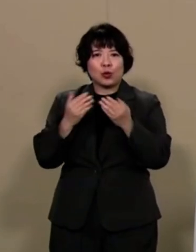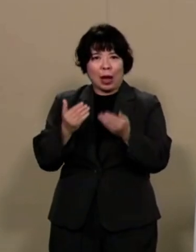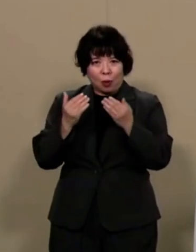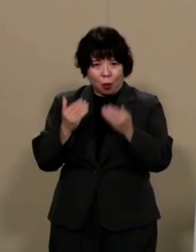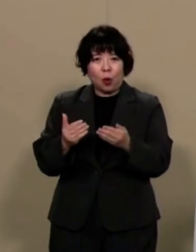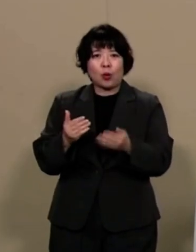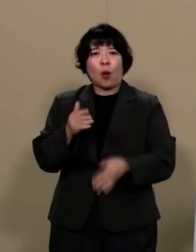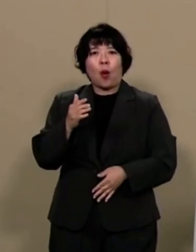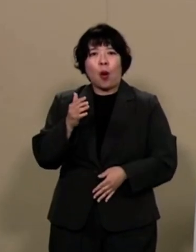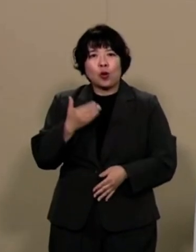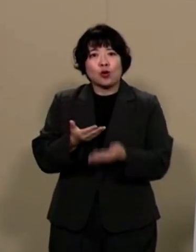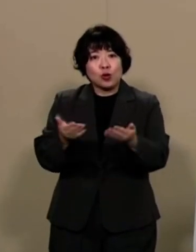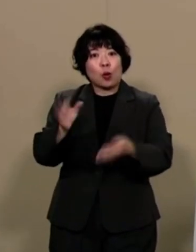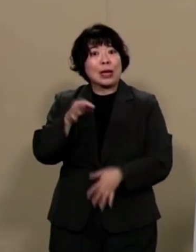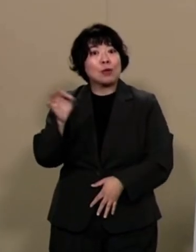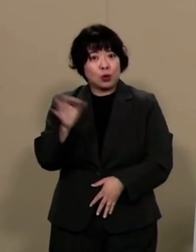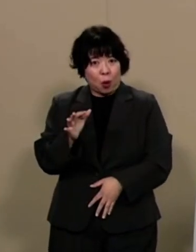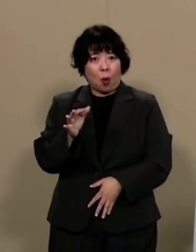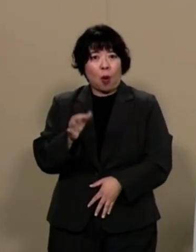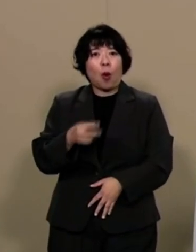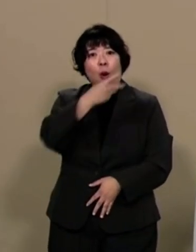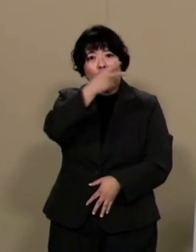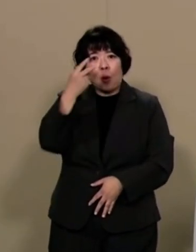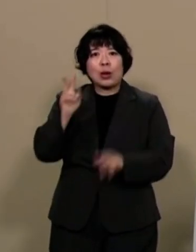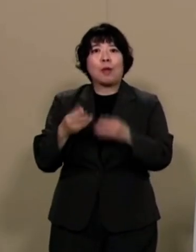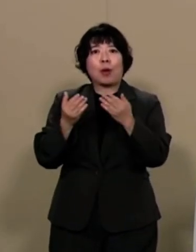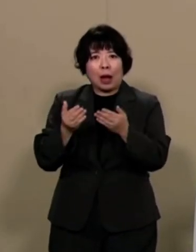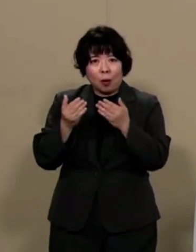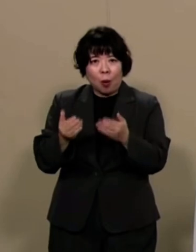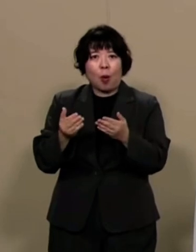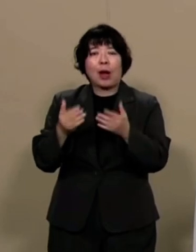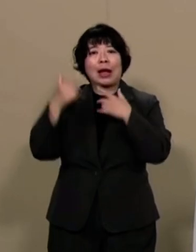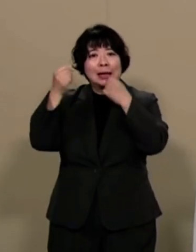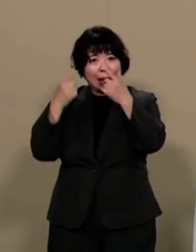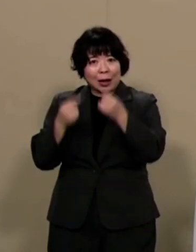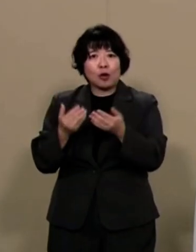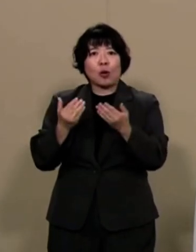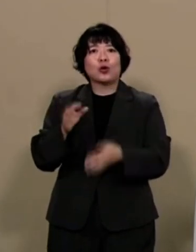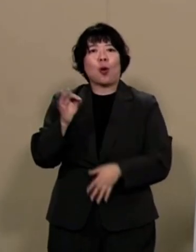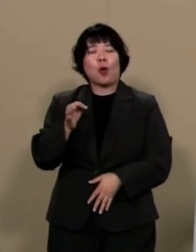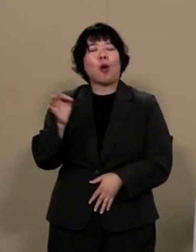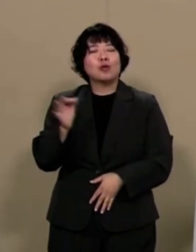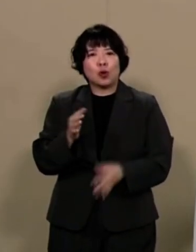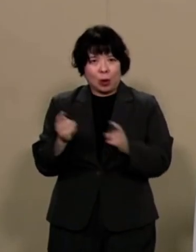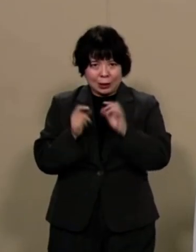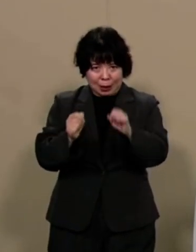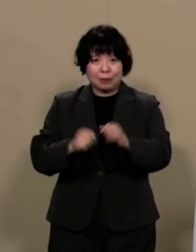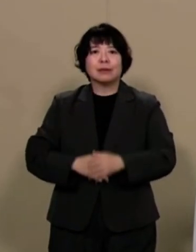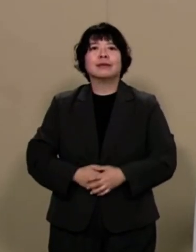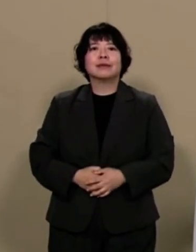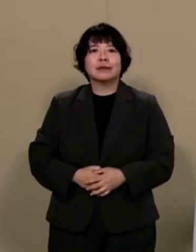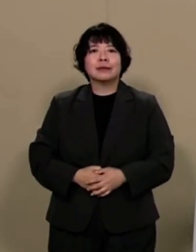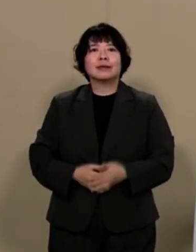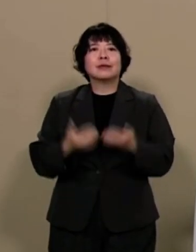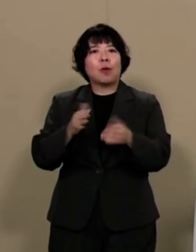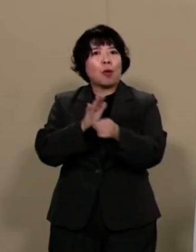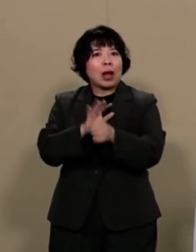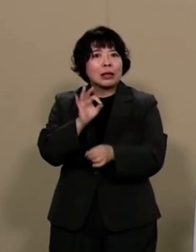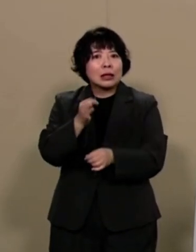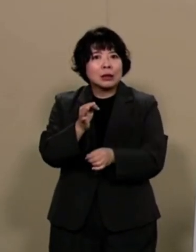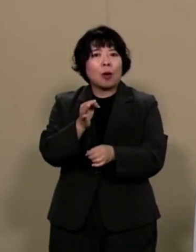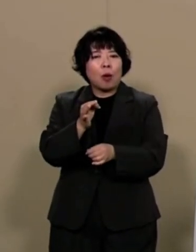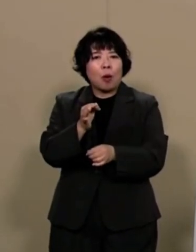給食費無償化高校専門学校や大学事業量を無償化します奨学